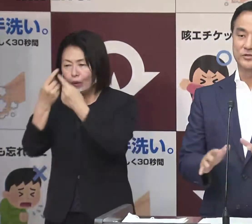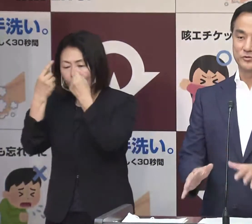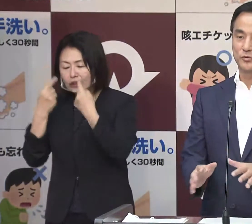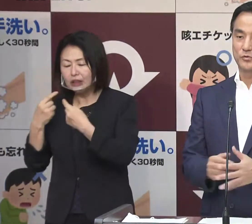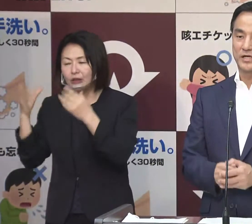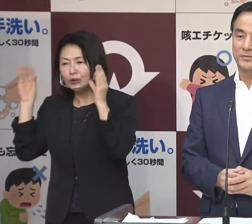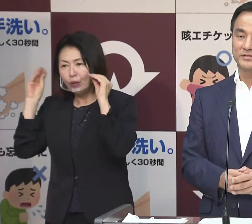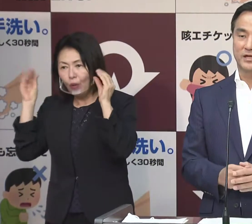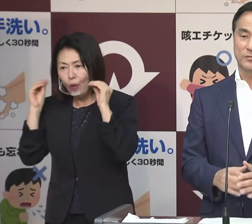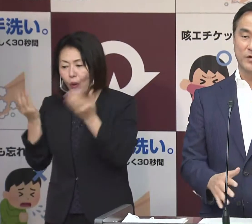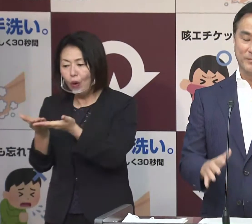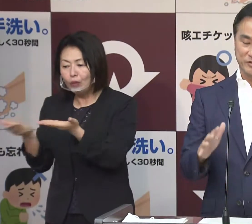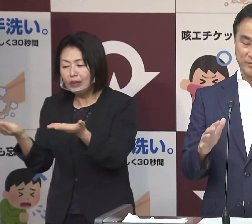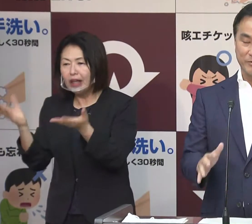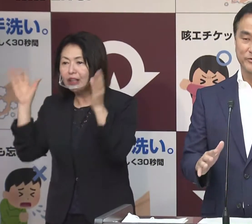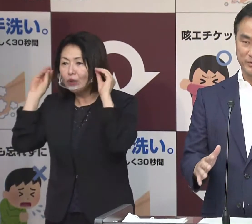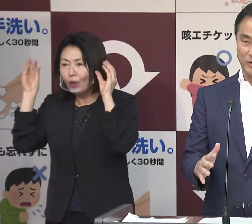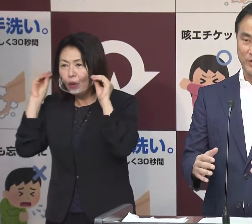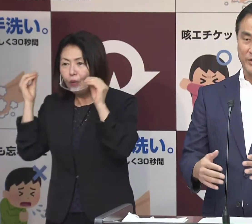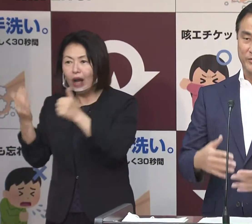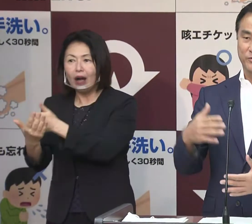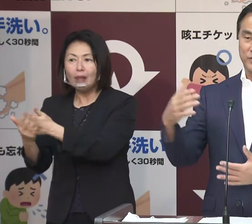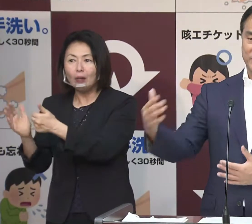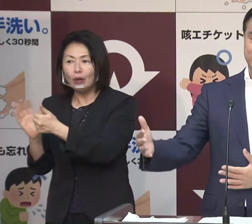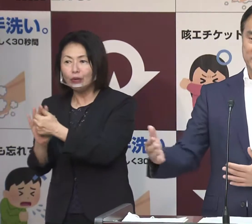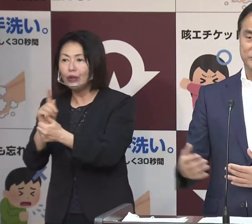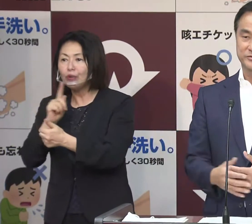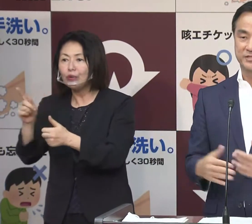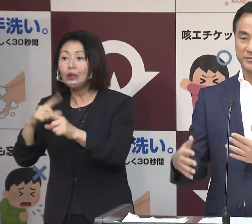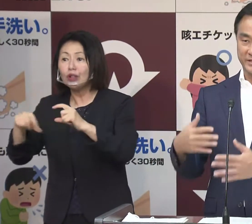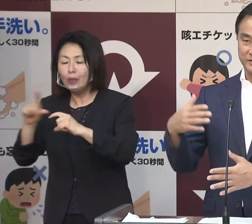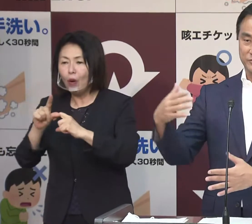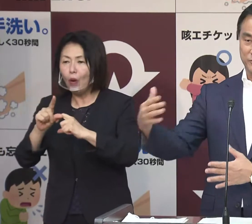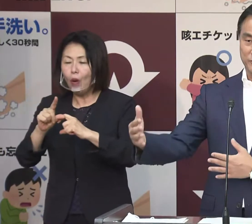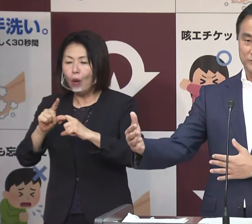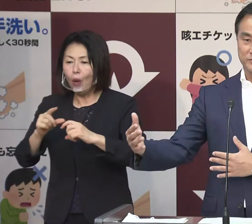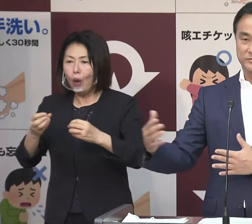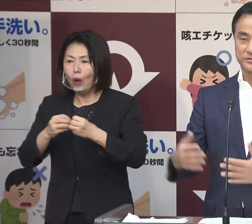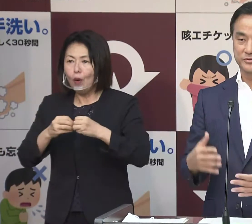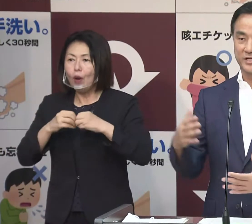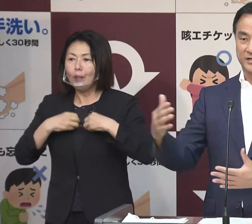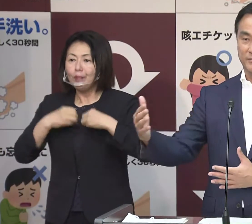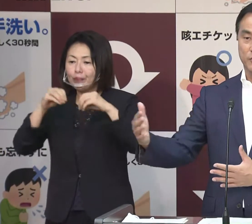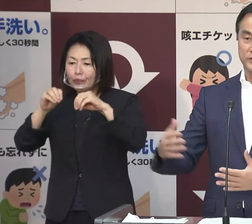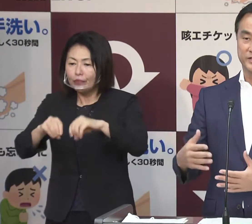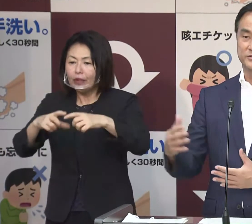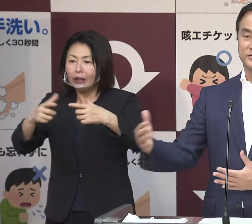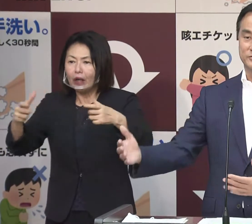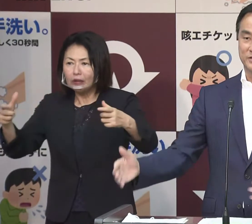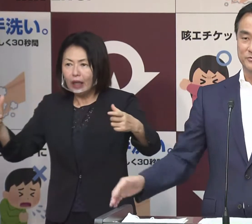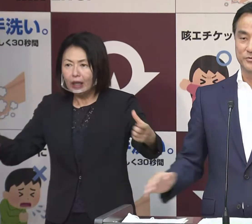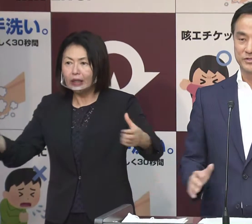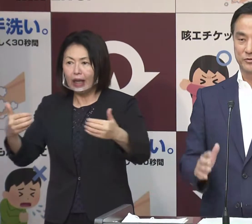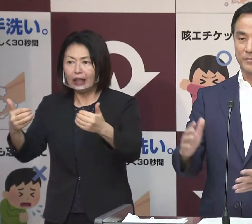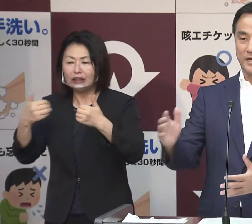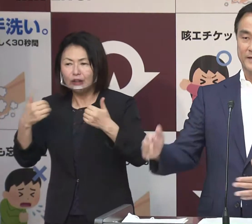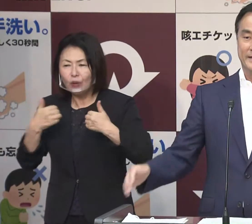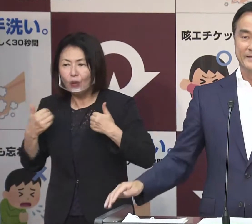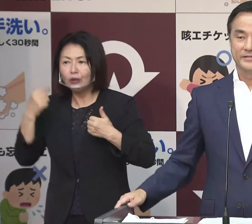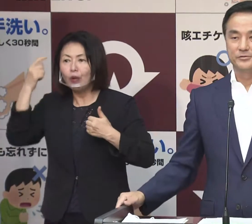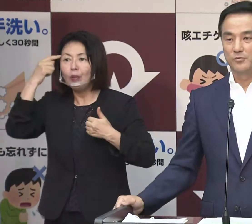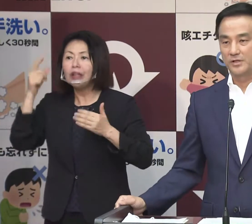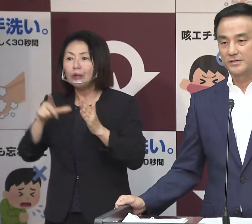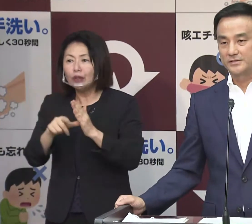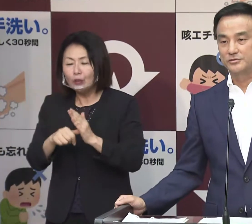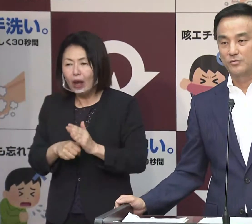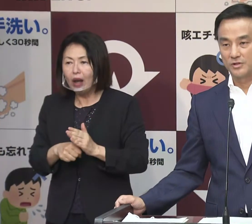とかお店の情報とかありますけれども、それを守るよりもよりこの感染拡大を防ぐためにその必要性が、公益性が優先するんだというときにそれは